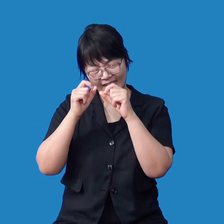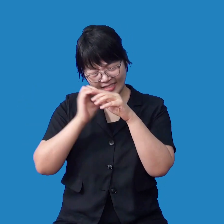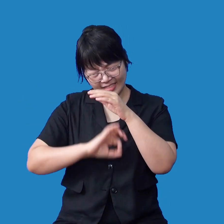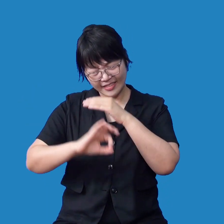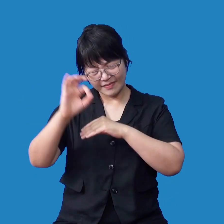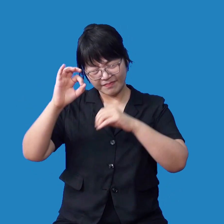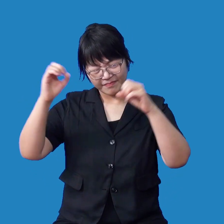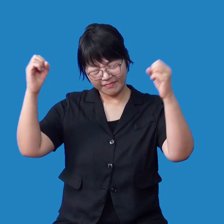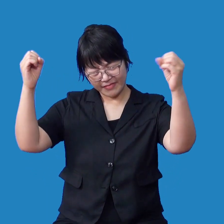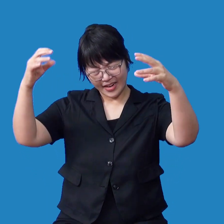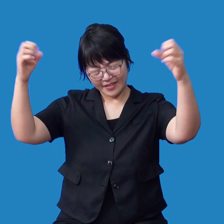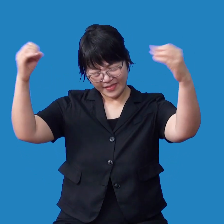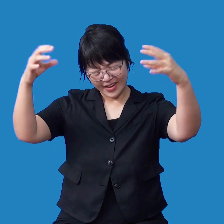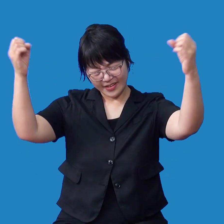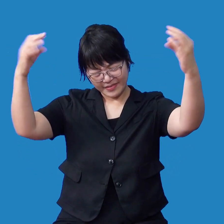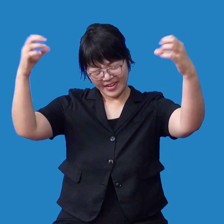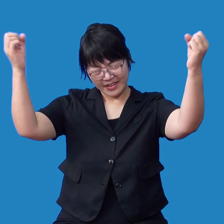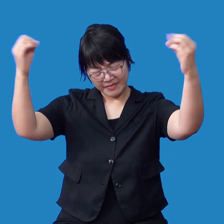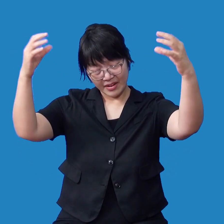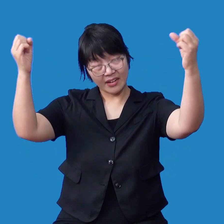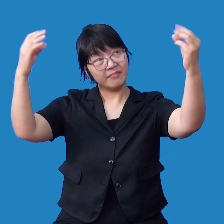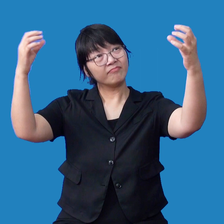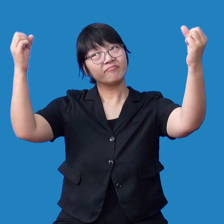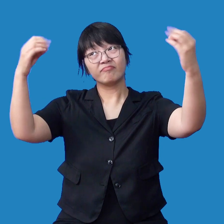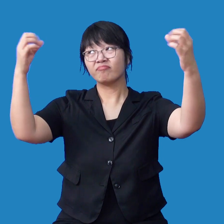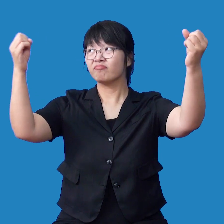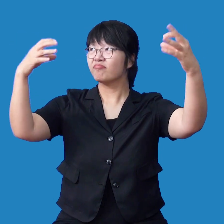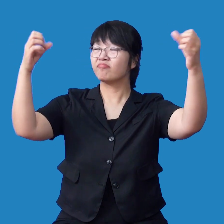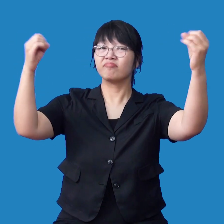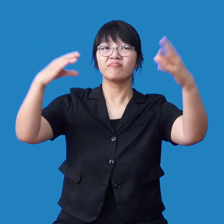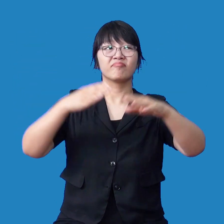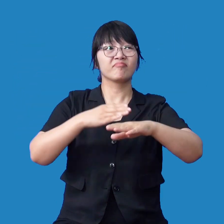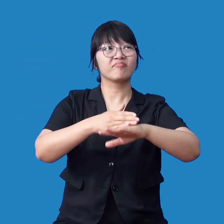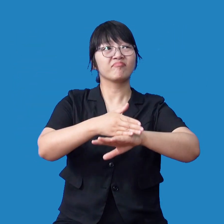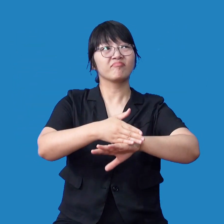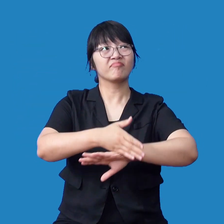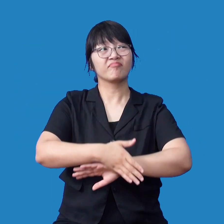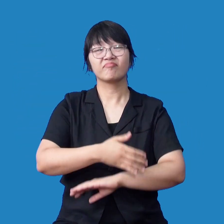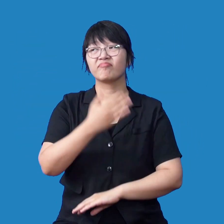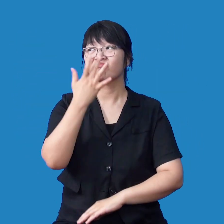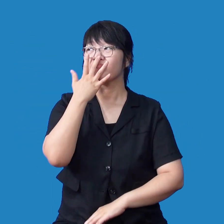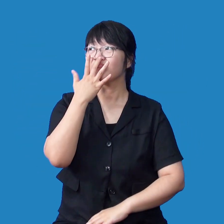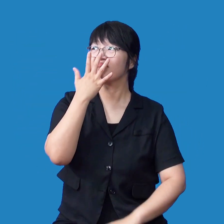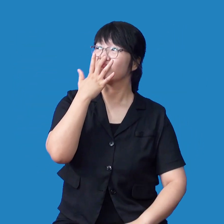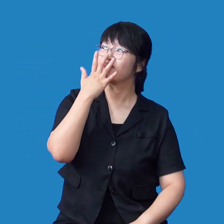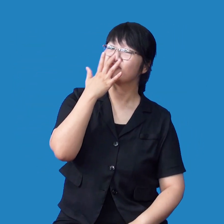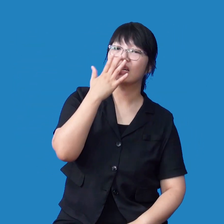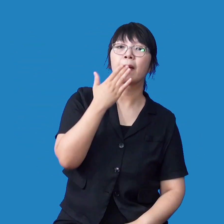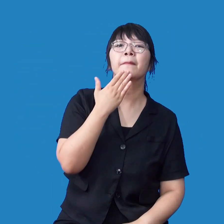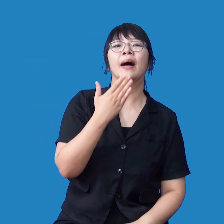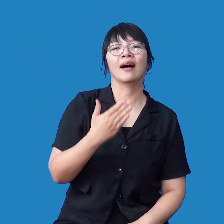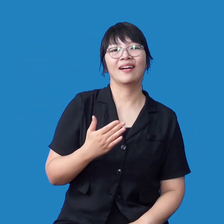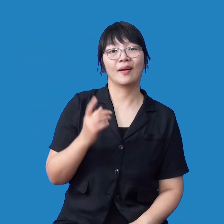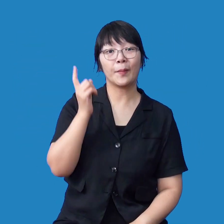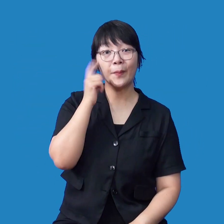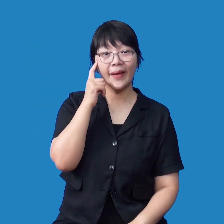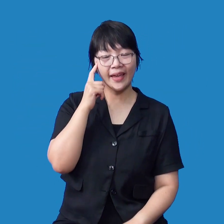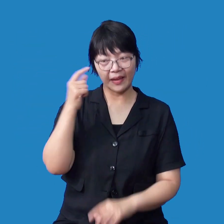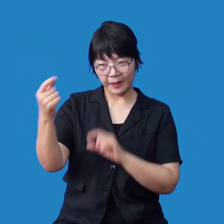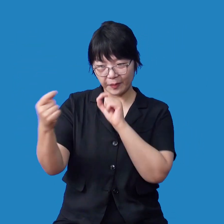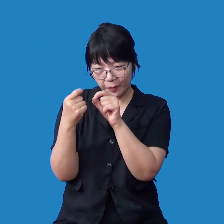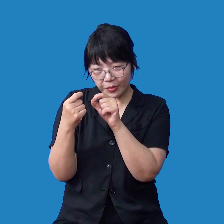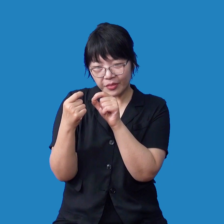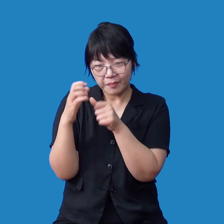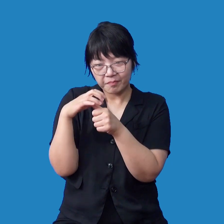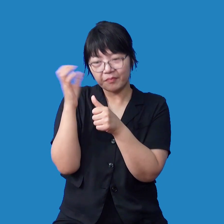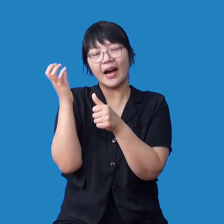퍼져도 조금 늑장을 부리고 점호해서 예외를 주는 것만으로도 고참 대우를 해주기